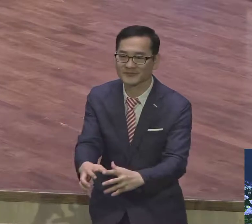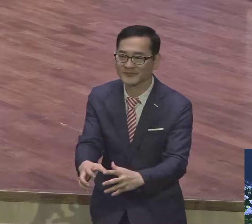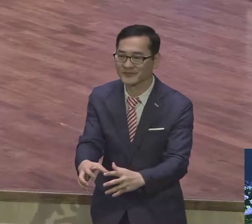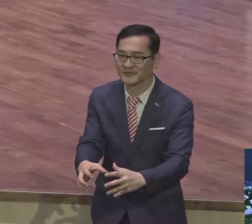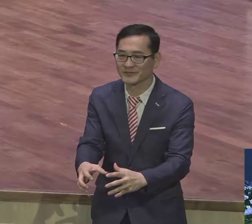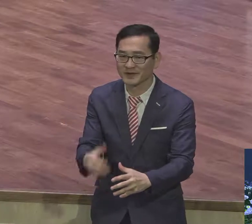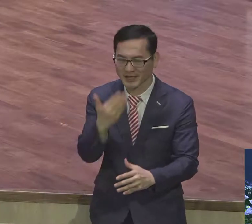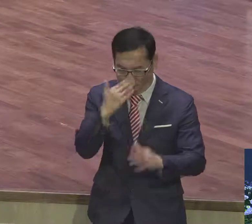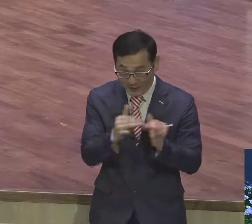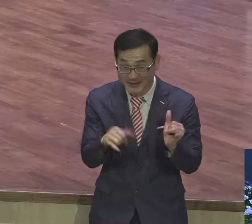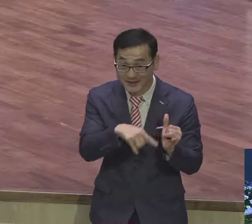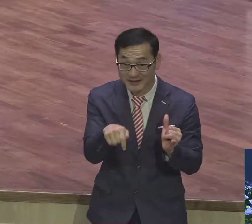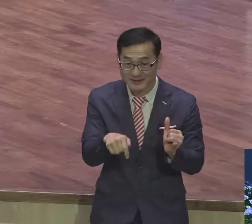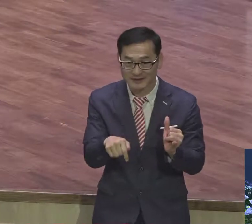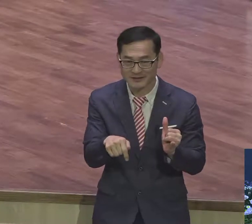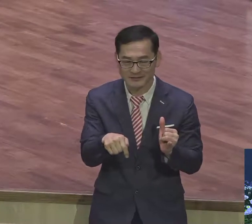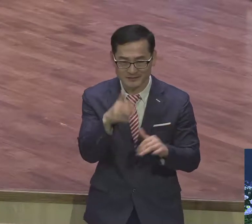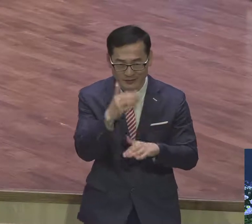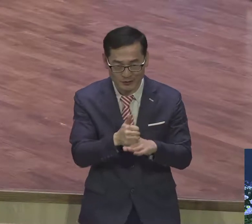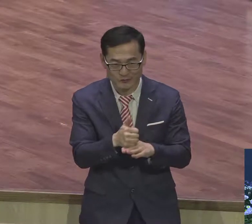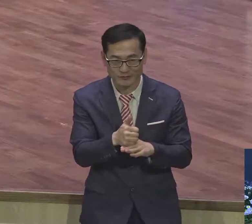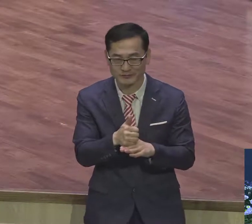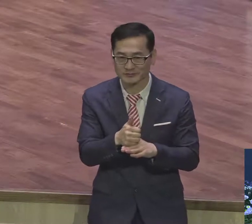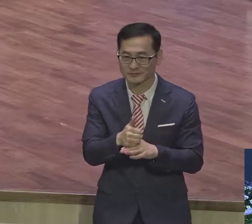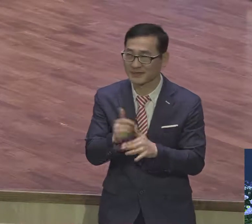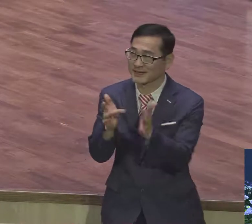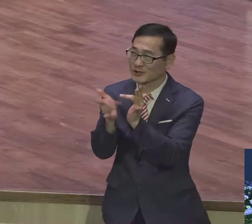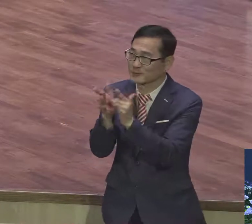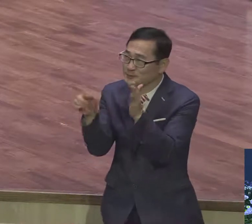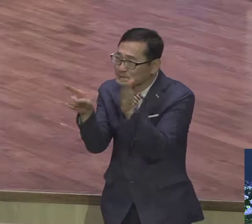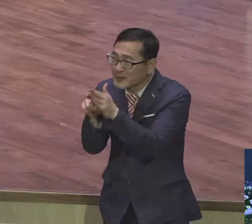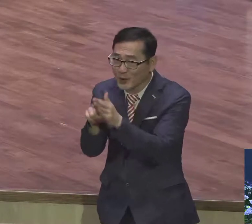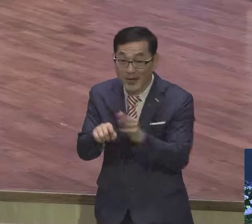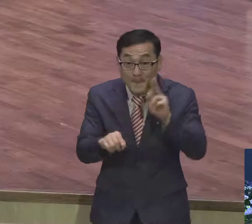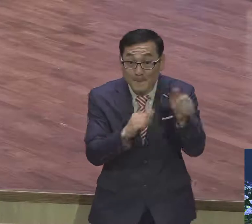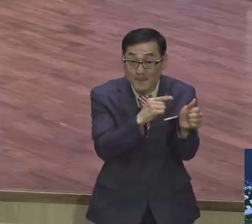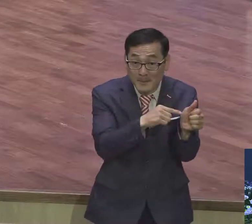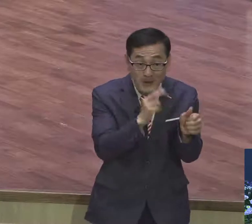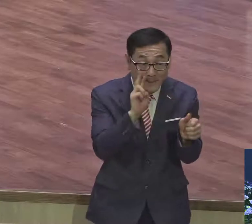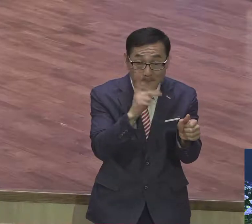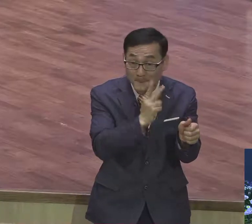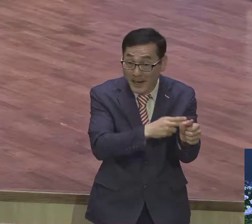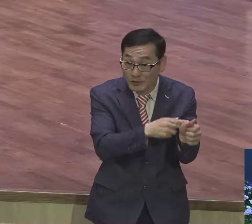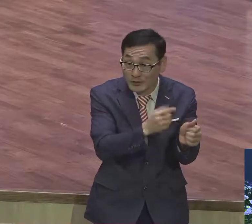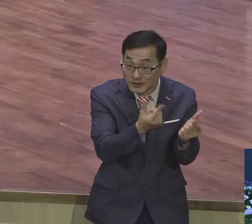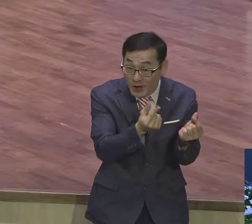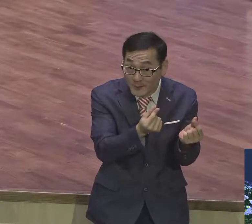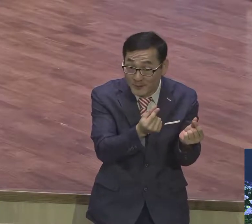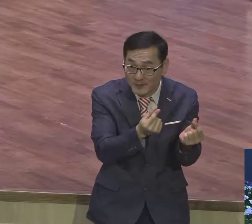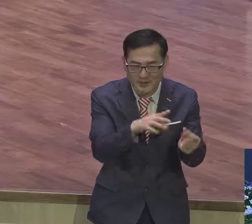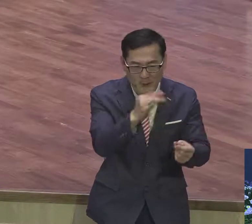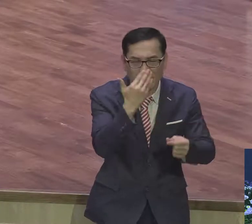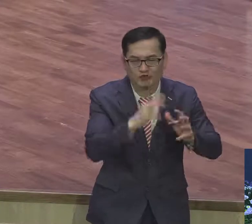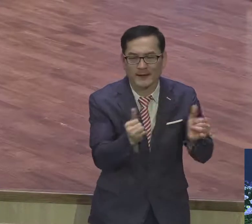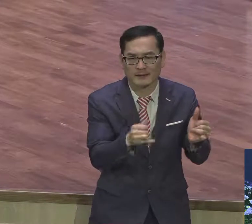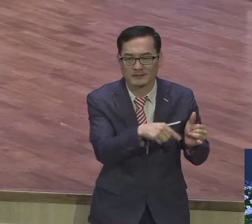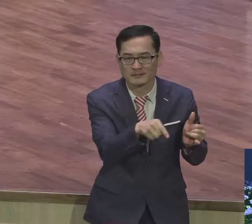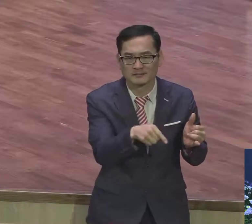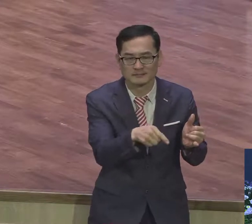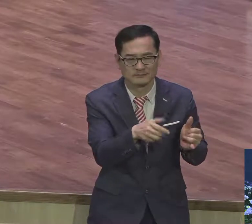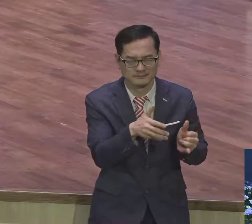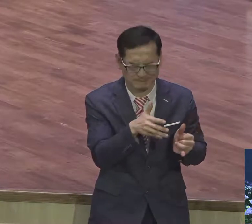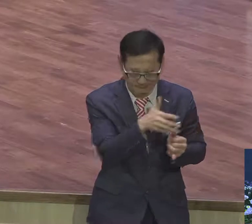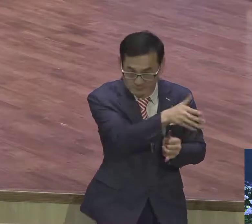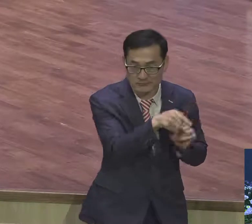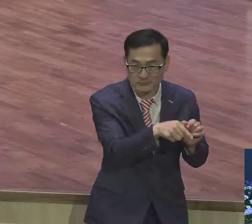만나서 구원을 얻어 성도가 됐어 바울처럼 원래 유대교인이에요 그런데 성도가 됐단 말이에요